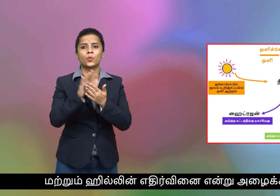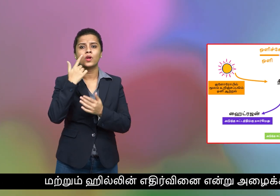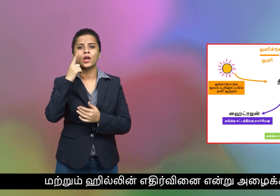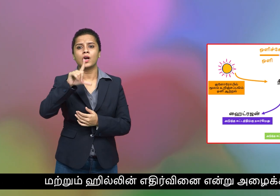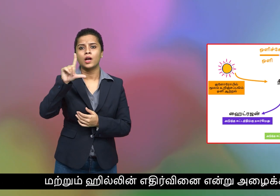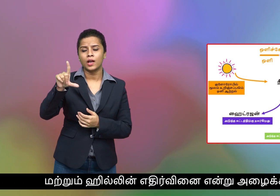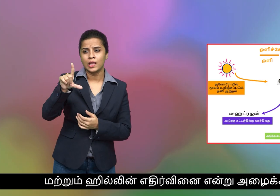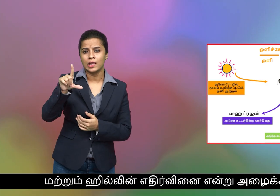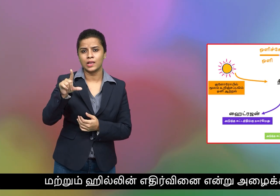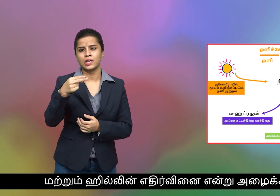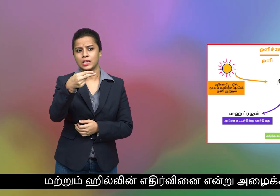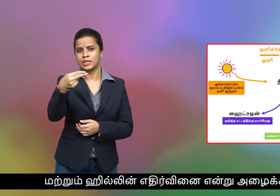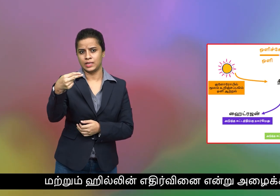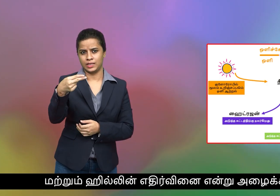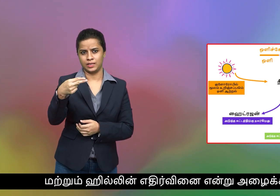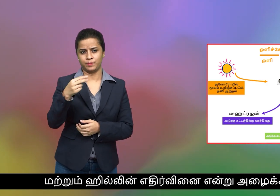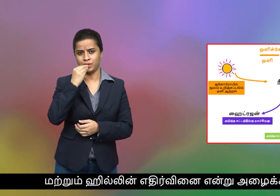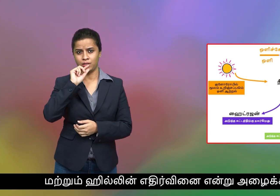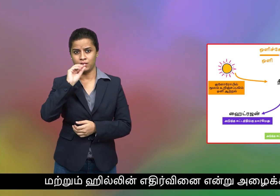ஹில்லியின் எதிர்வினை என்று அழைக்கப்பட்டது.